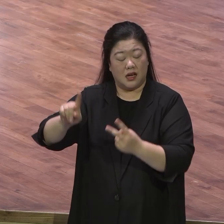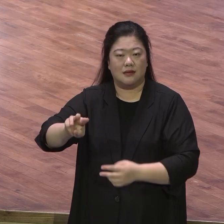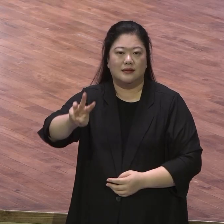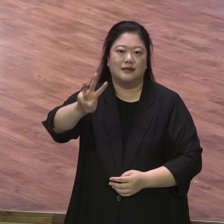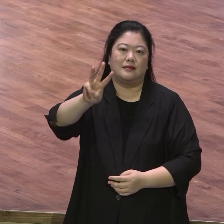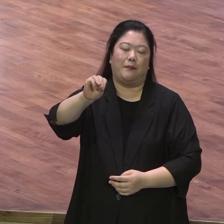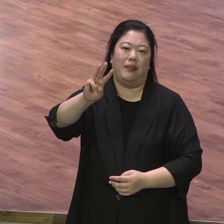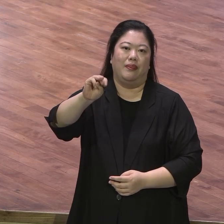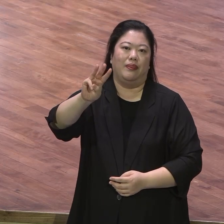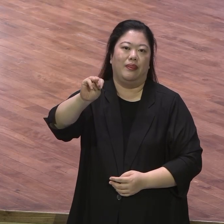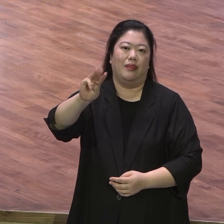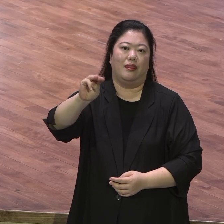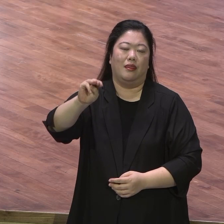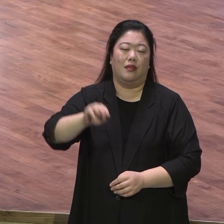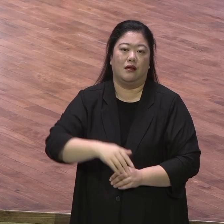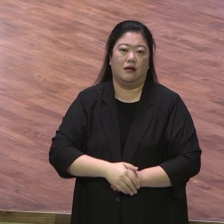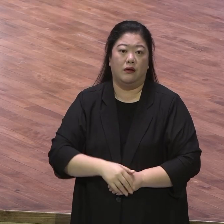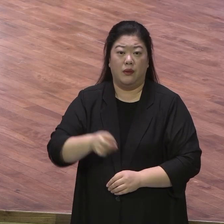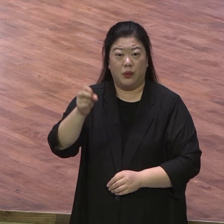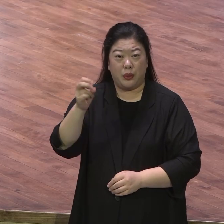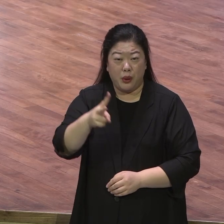은약괴는 뺏겨버렸어요.